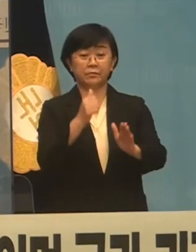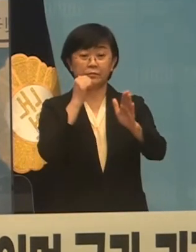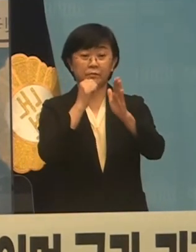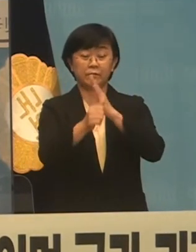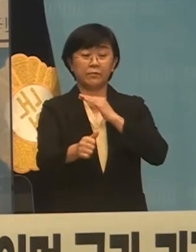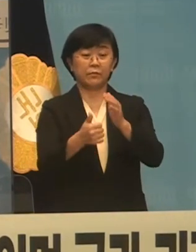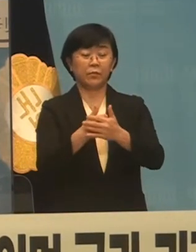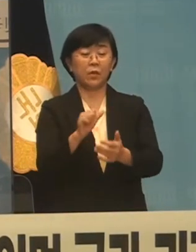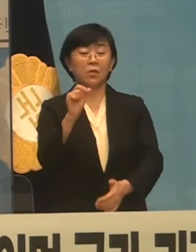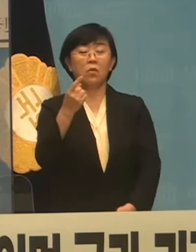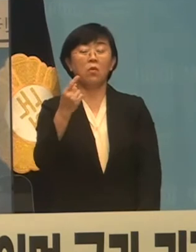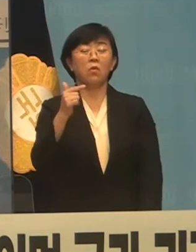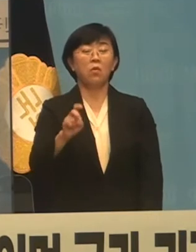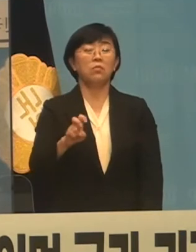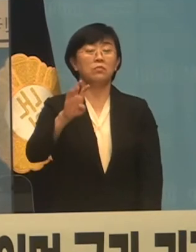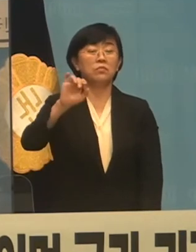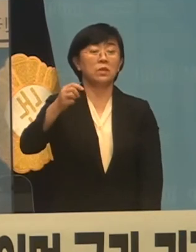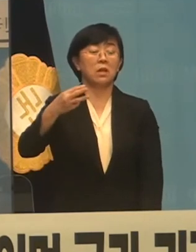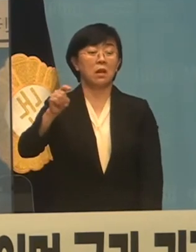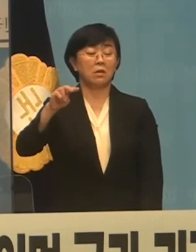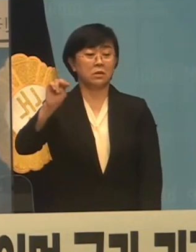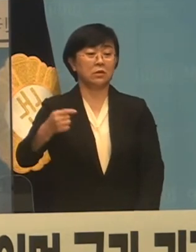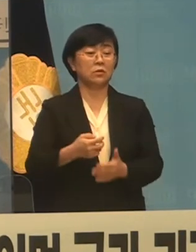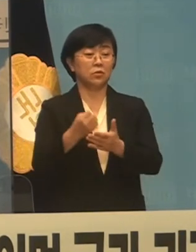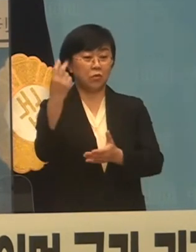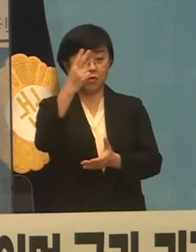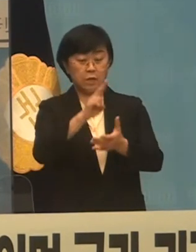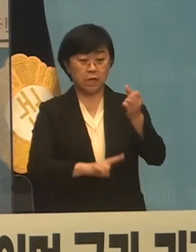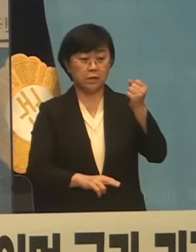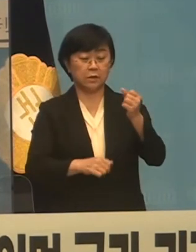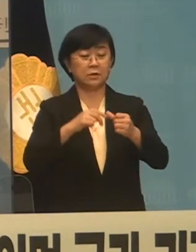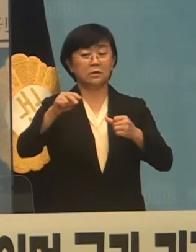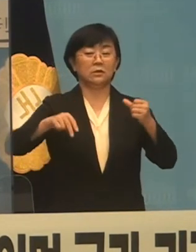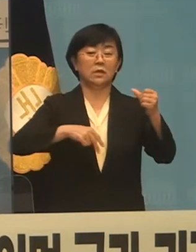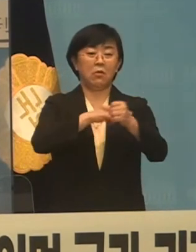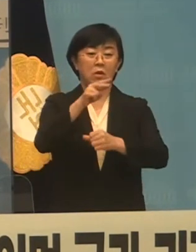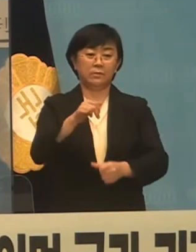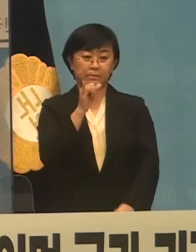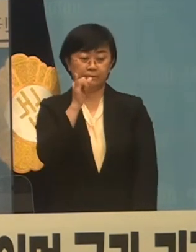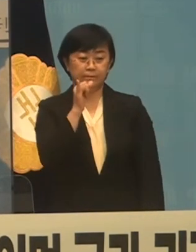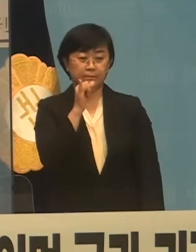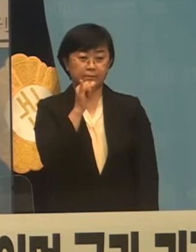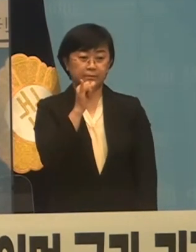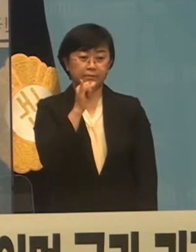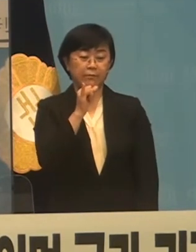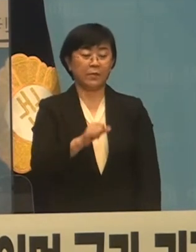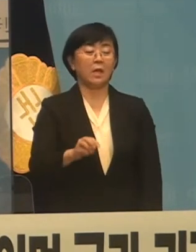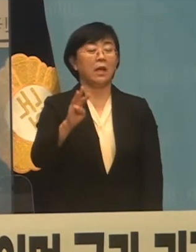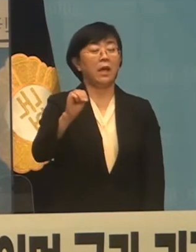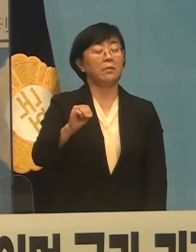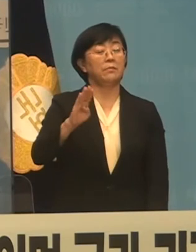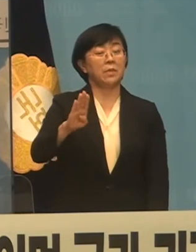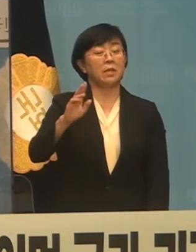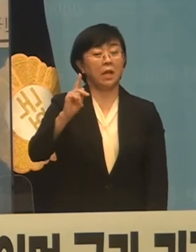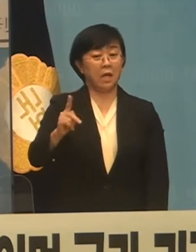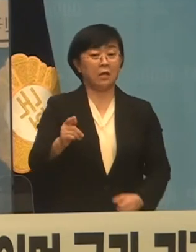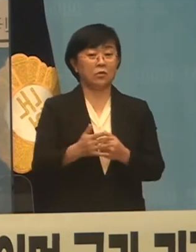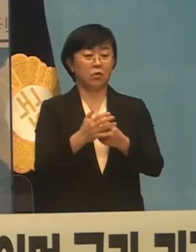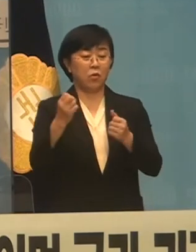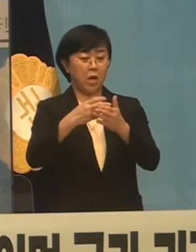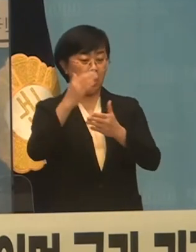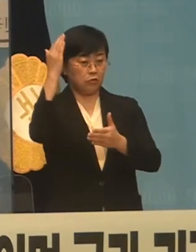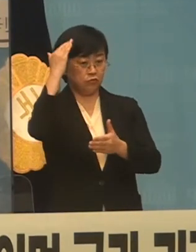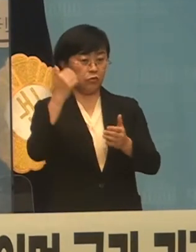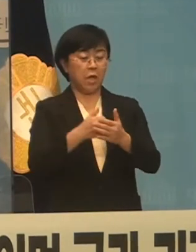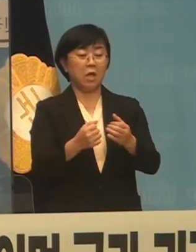대표적으로 홈플러스입니다. 인수한 이후 또 매각하는 상황이 벌어지는 만큼 MBK를 비롯한 우리나라